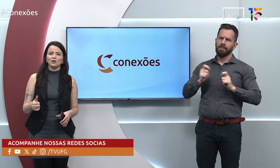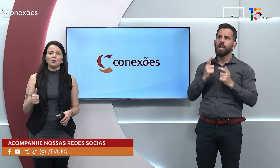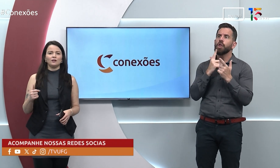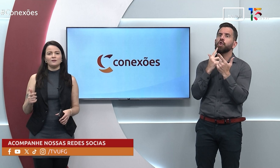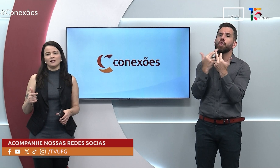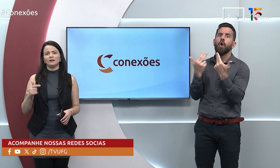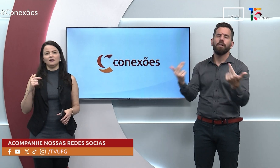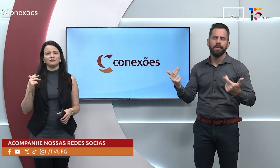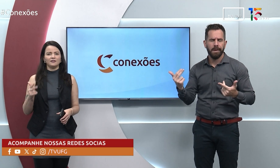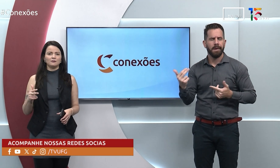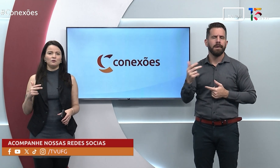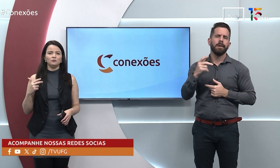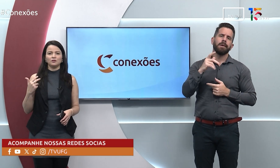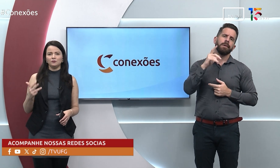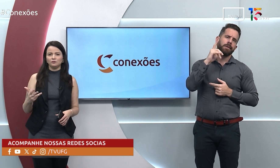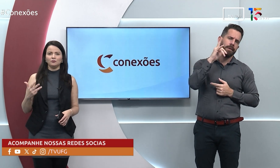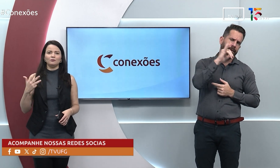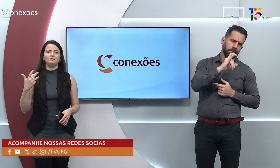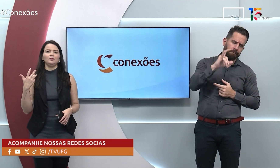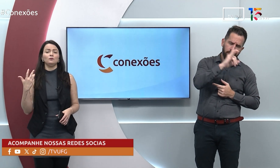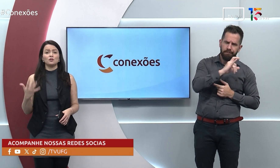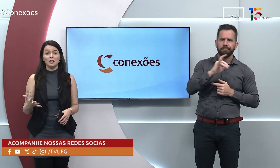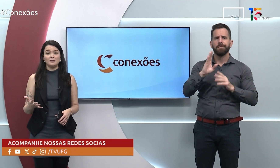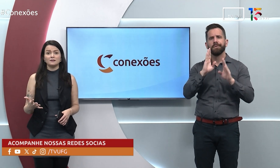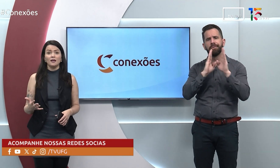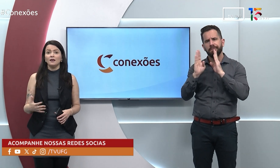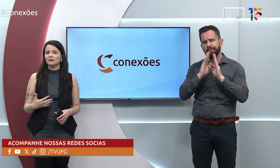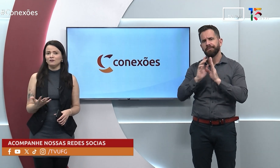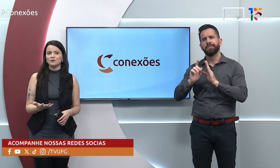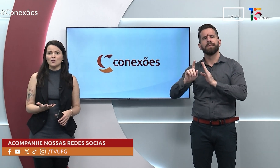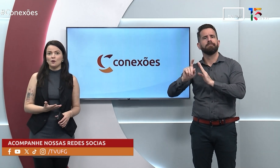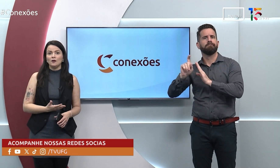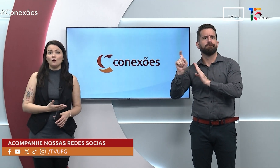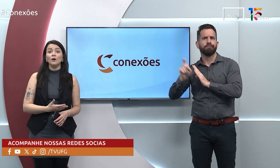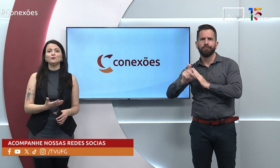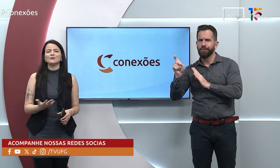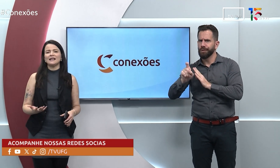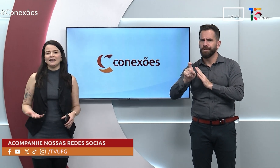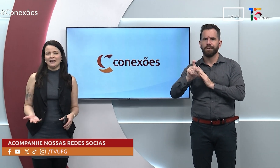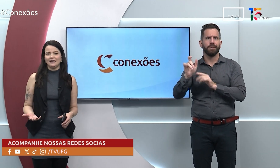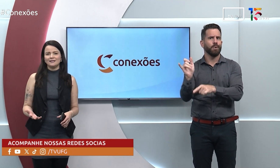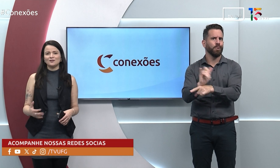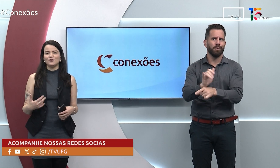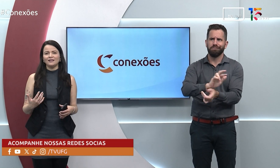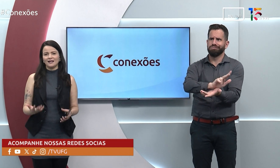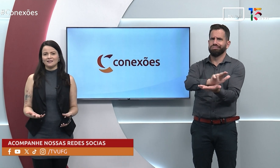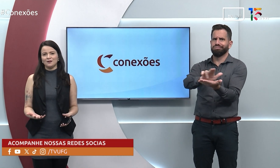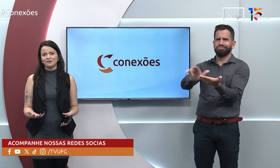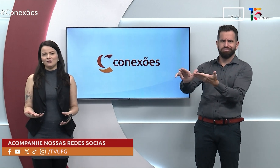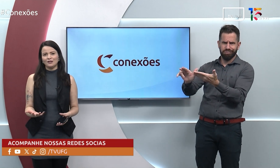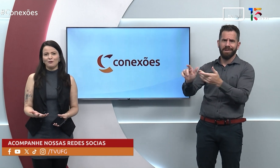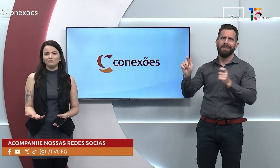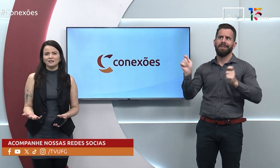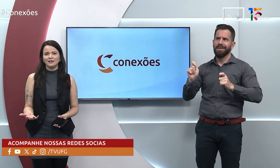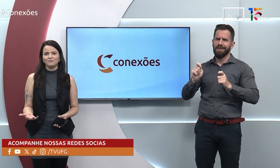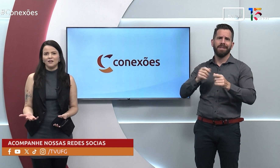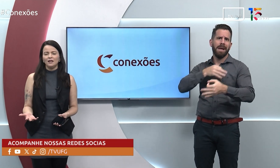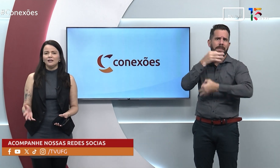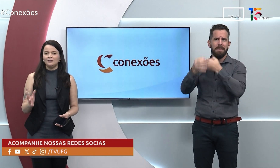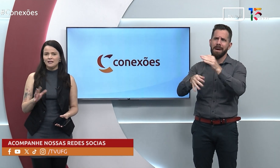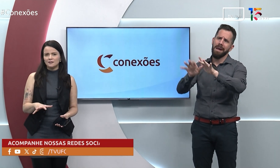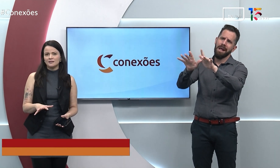no TikTok, no Instagram, no Facebook, no YouTube, no X. Tá vendo só quantos canais de interação a gente tem com